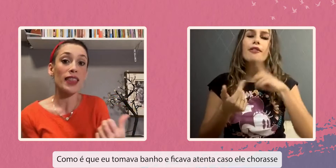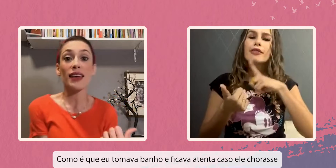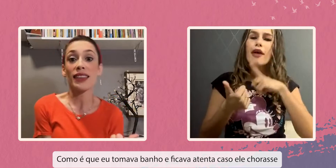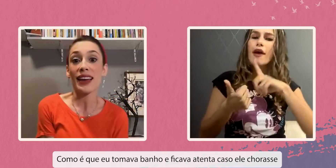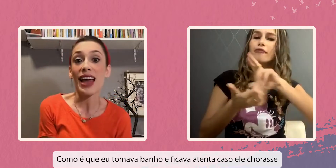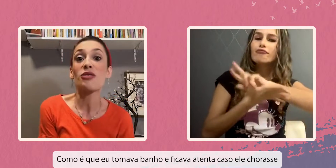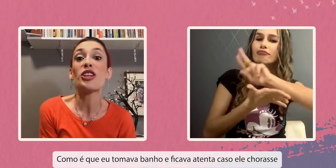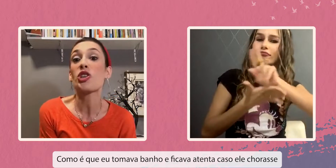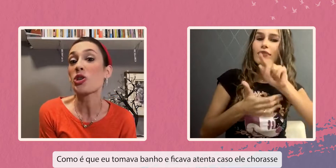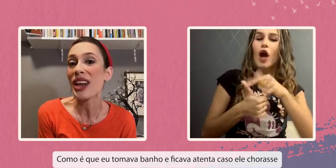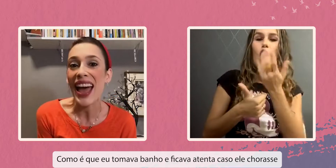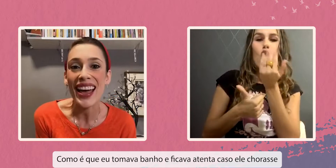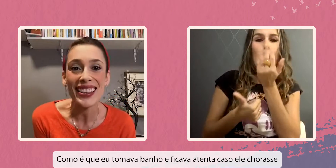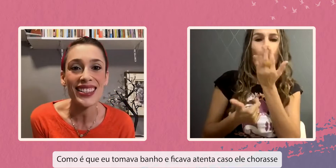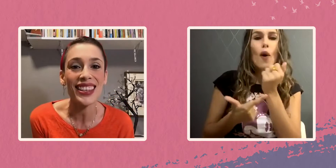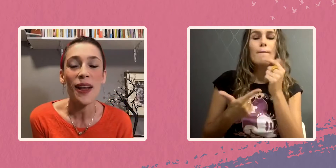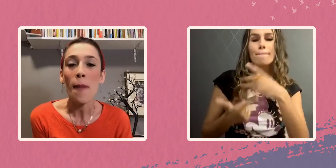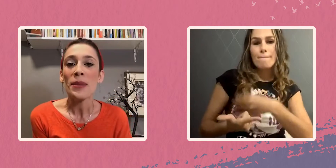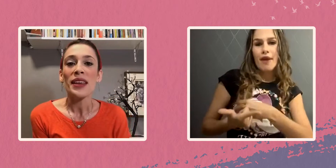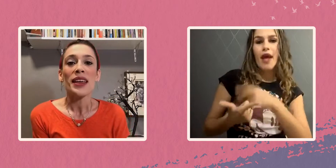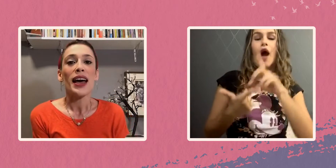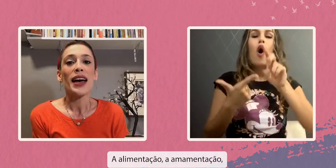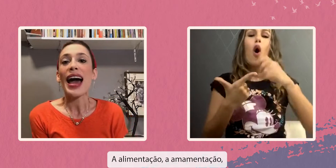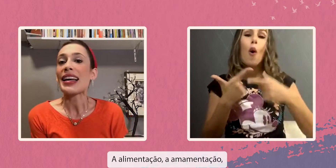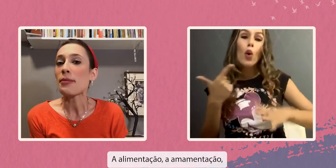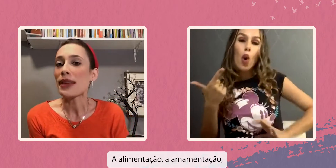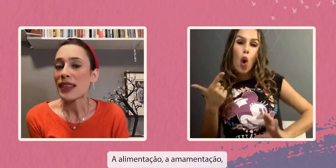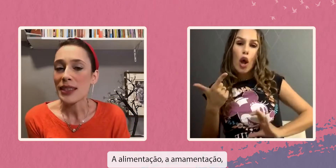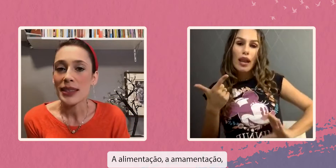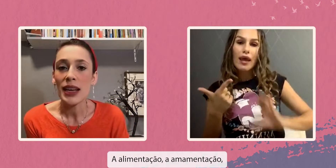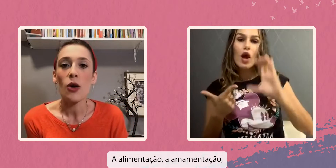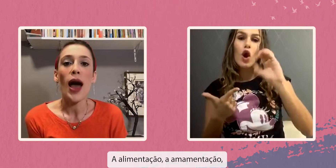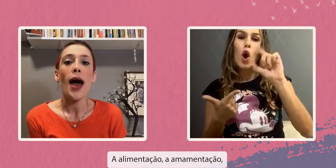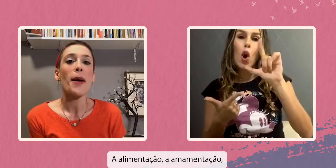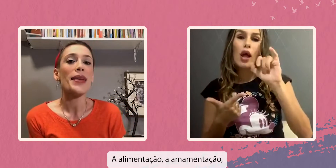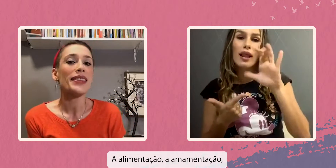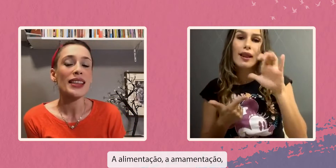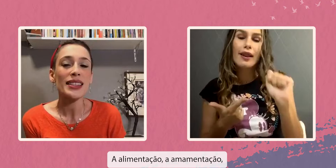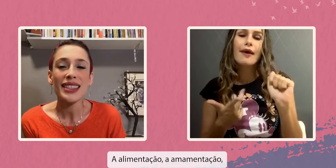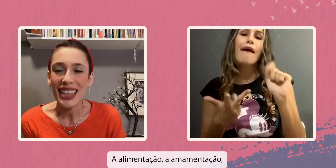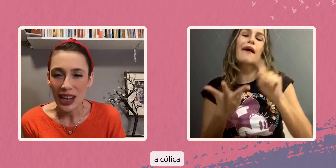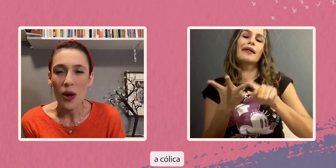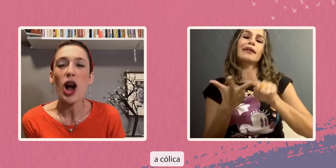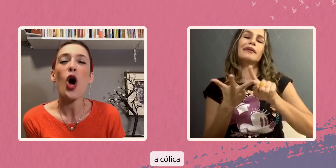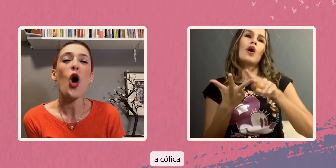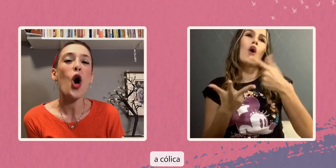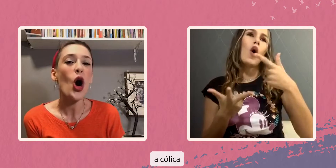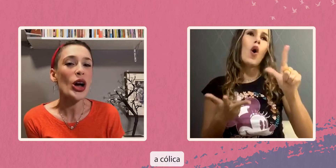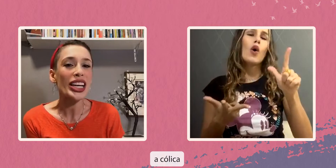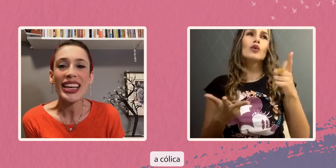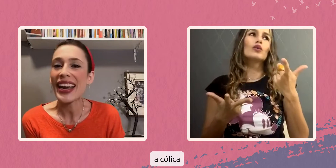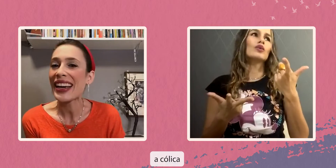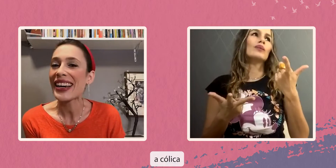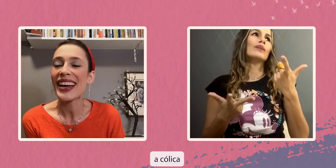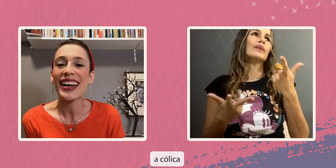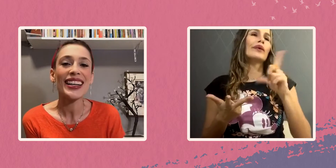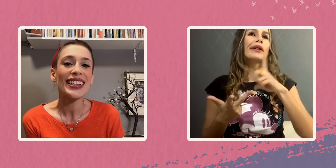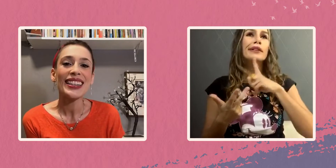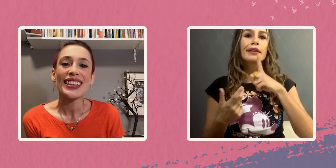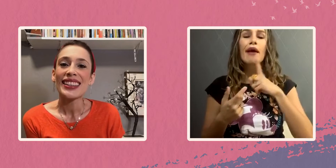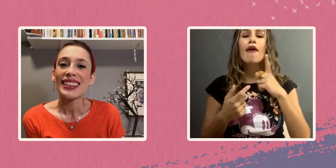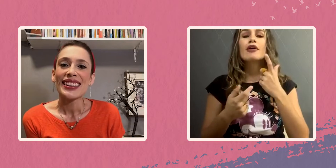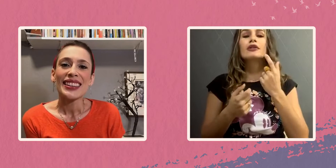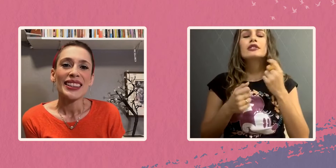ficava atenta caso ele chorasse. A alimentação, a amamentação, a